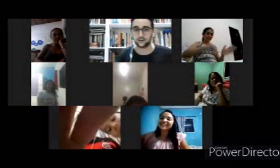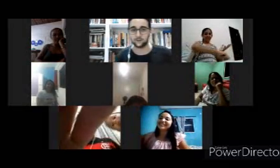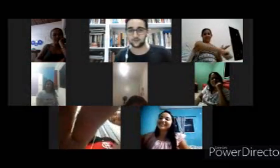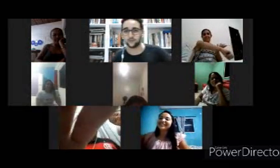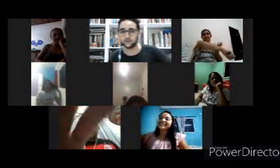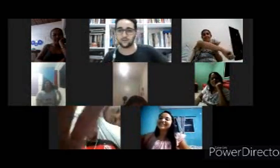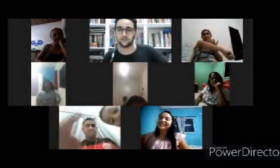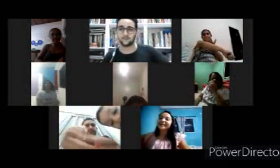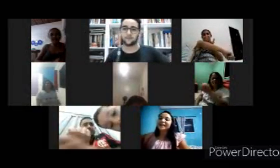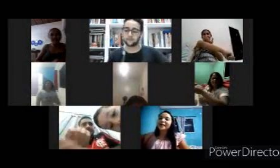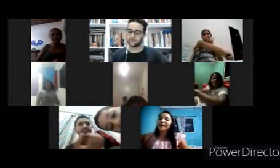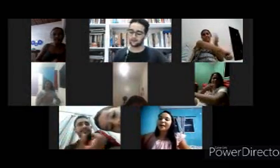do sonho.